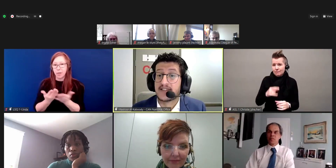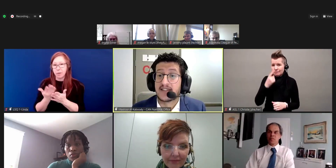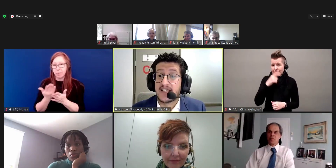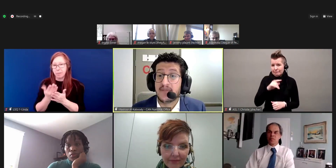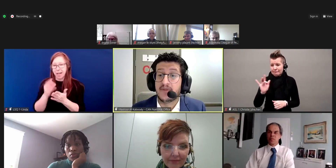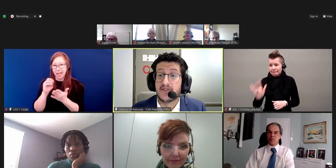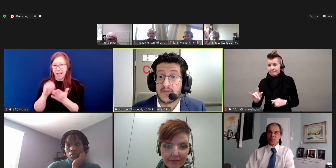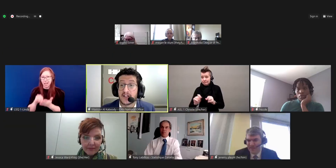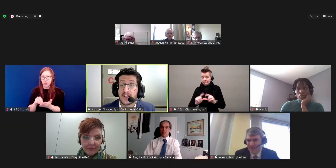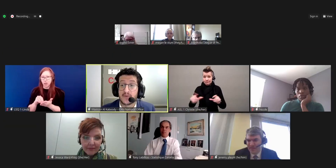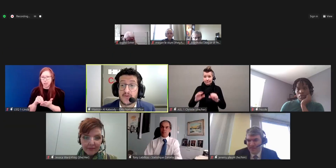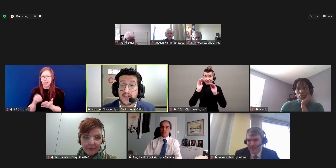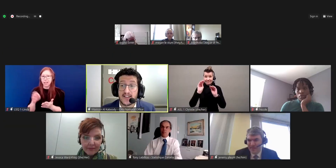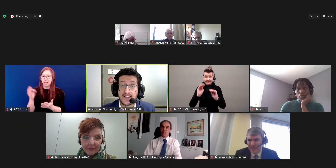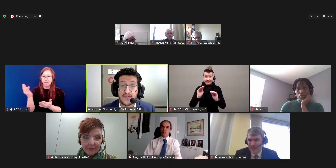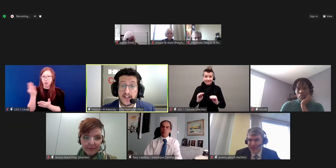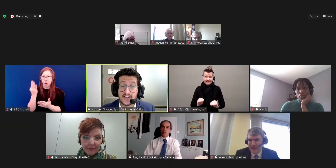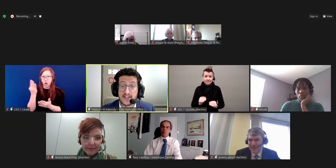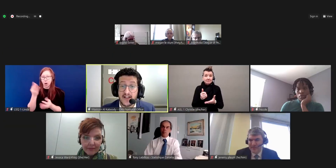rétroaction, formulaire.